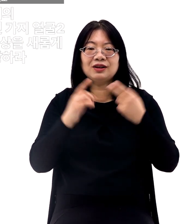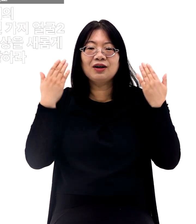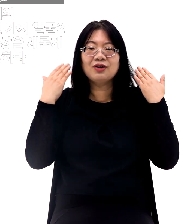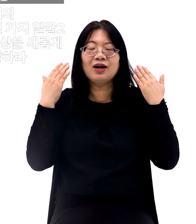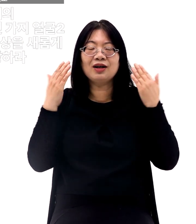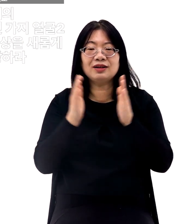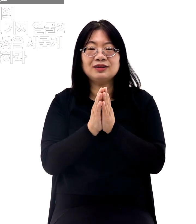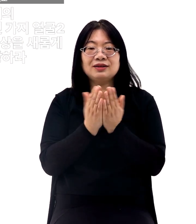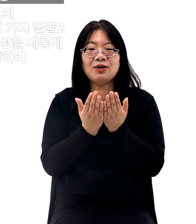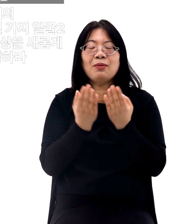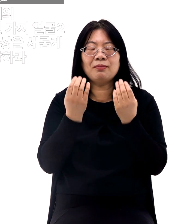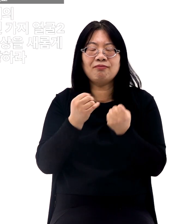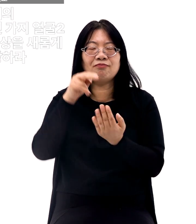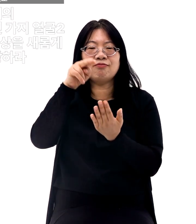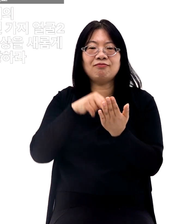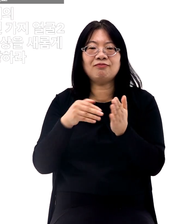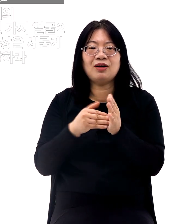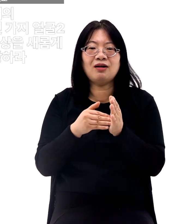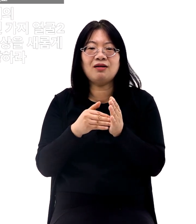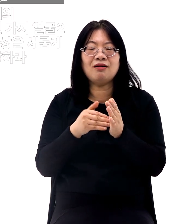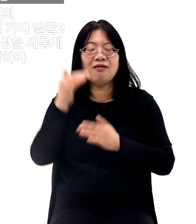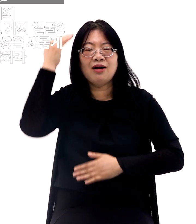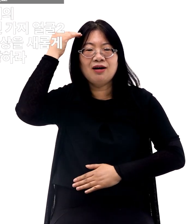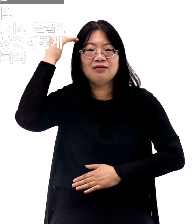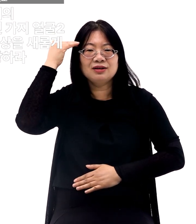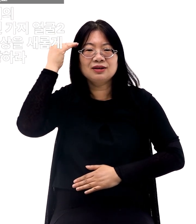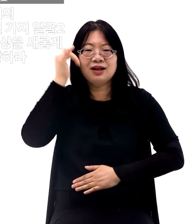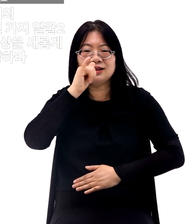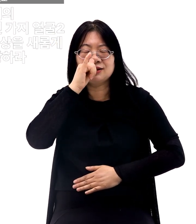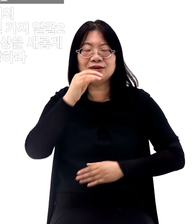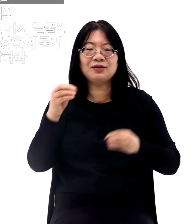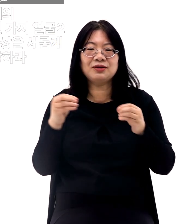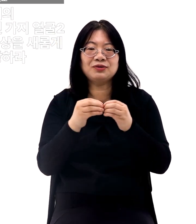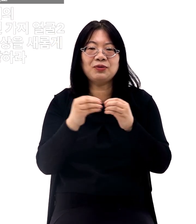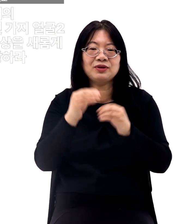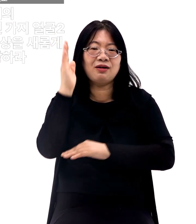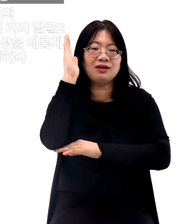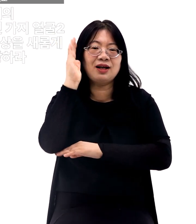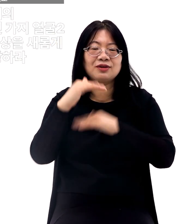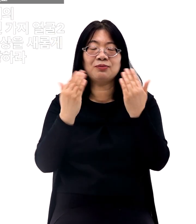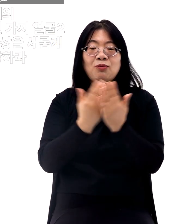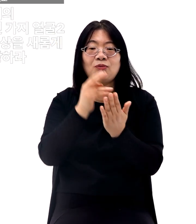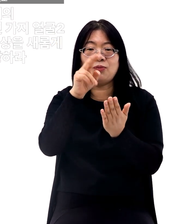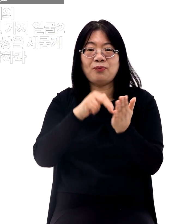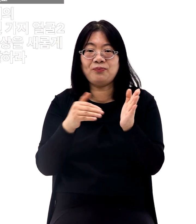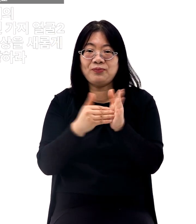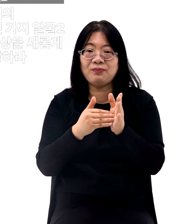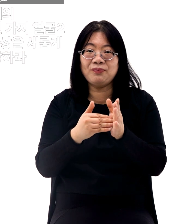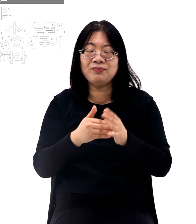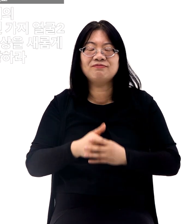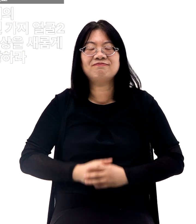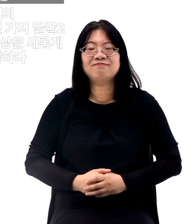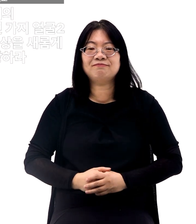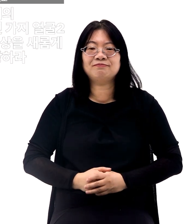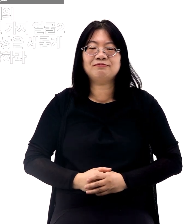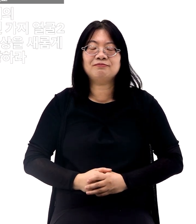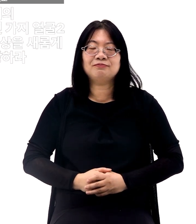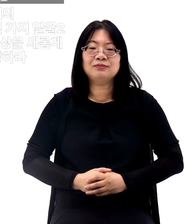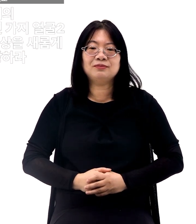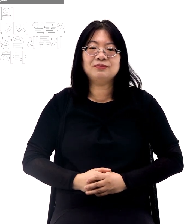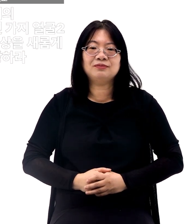책을 어마어마하게 읽었어요. 거의 한국에 나와 있는 소설은 다 읽었다고 봐도 제가 절대 과언이